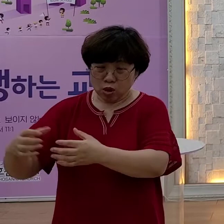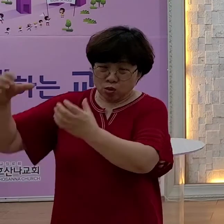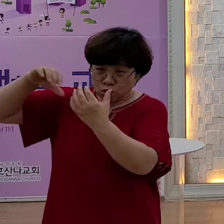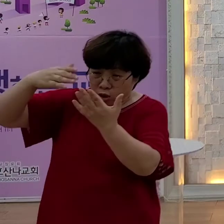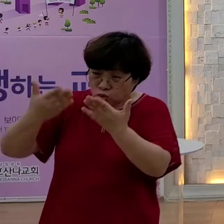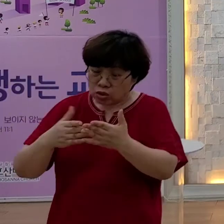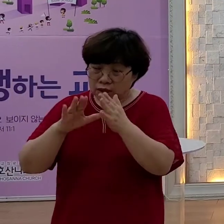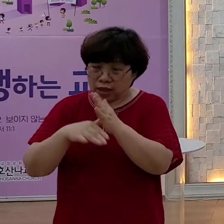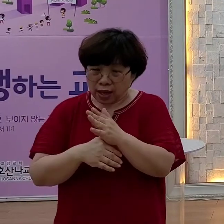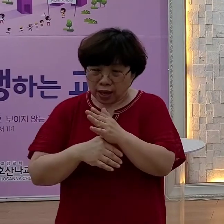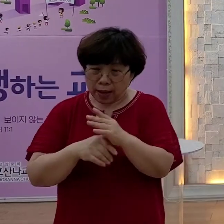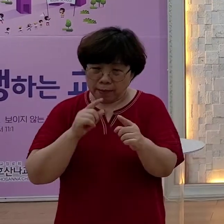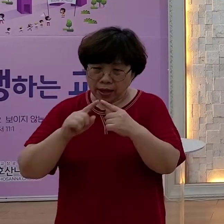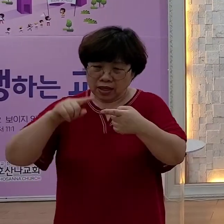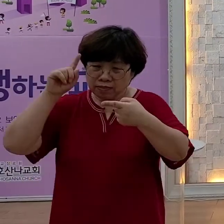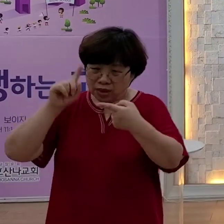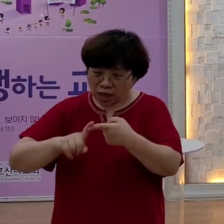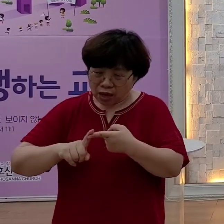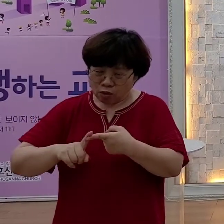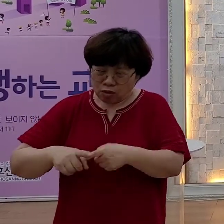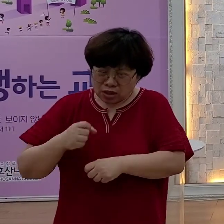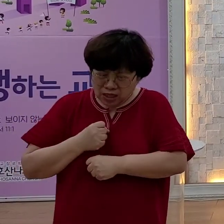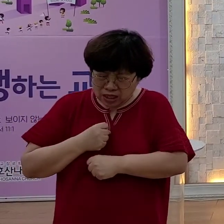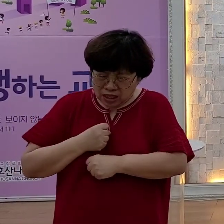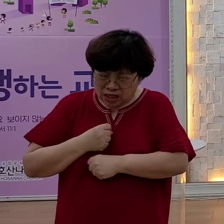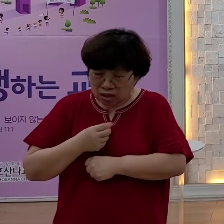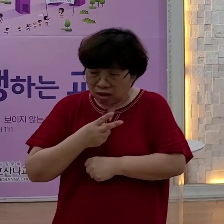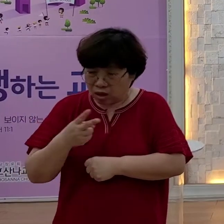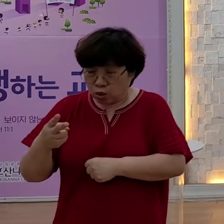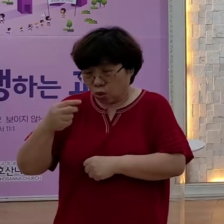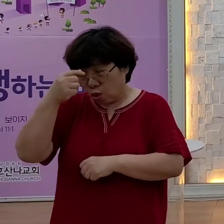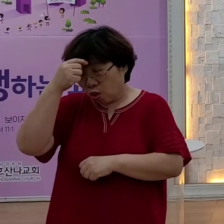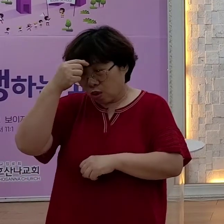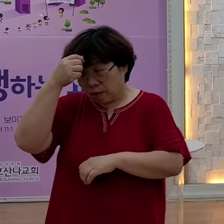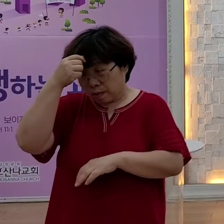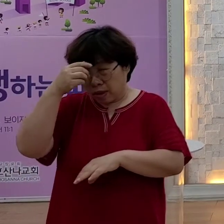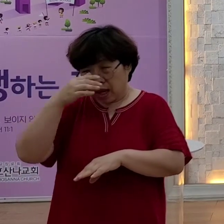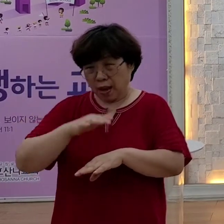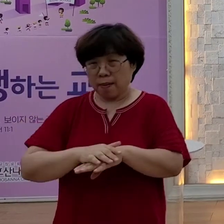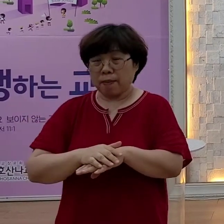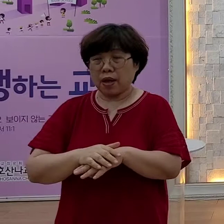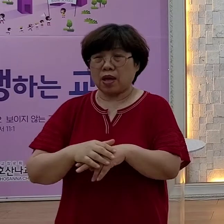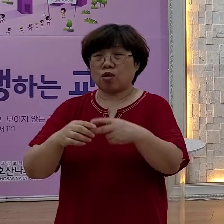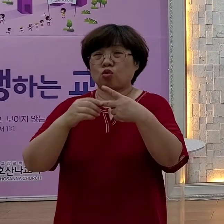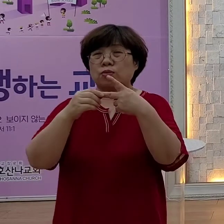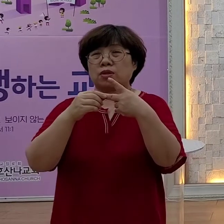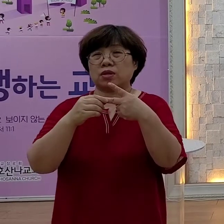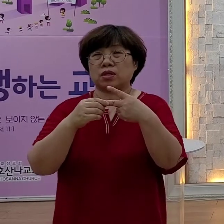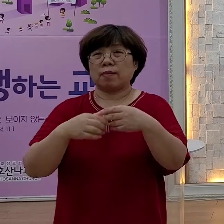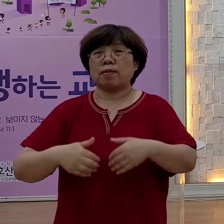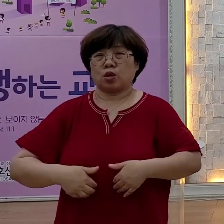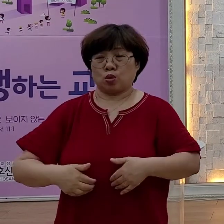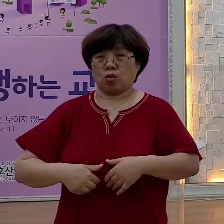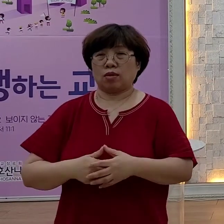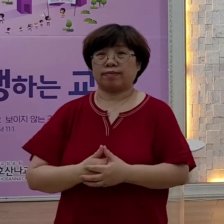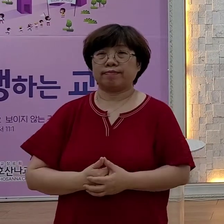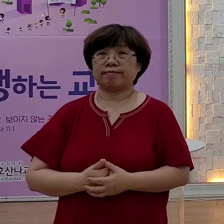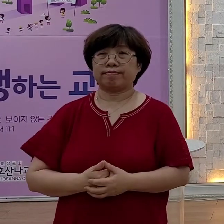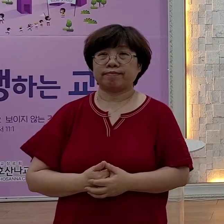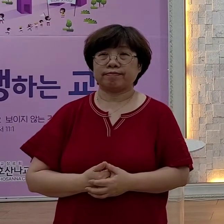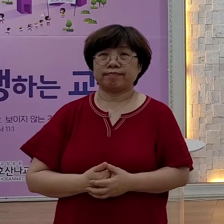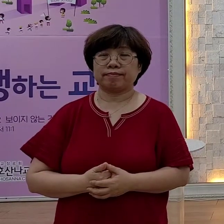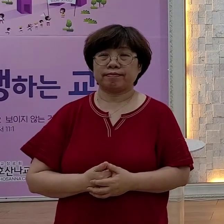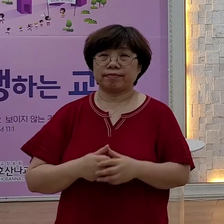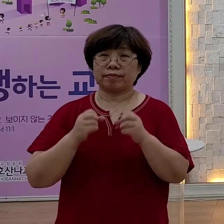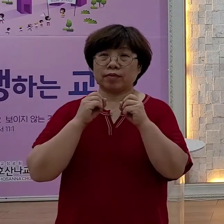것을 두 번째 이 예배의 요소라고 말씀합니다. 자, 그게 어디 나오냐면 조금 건너뛰어서 4절과 5절에